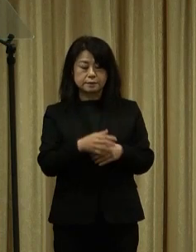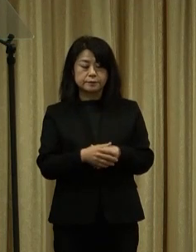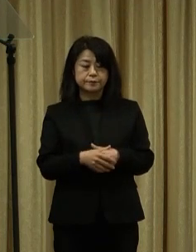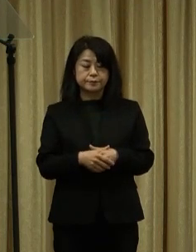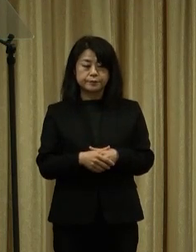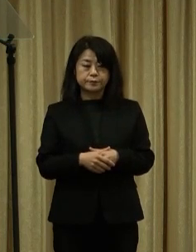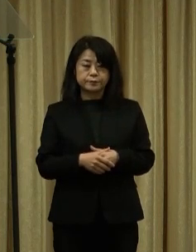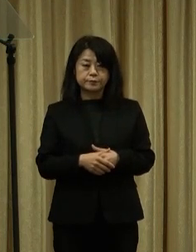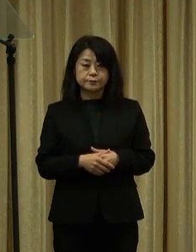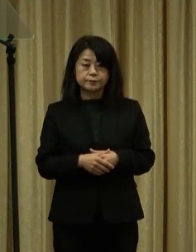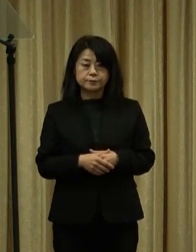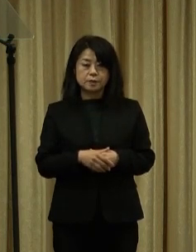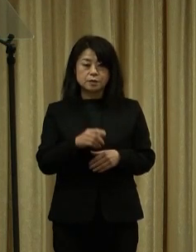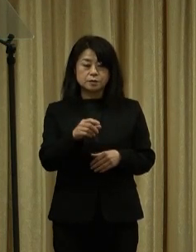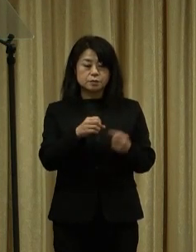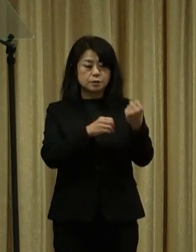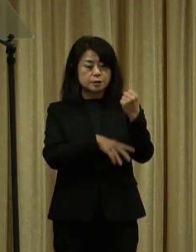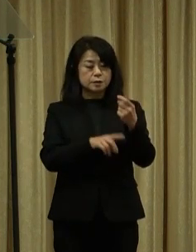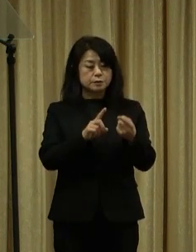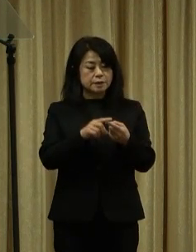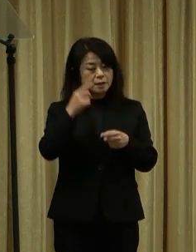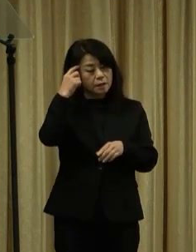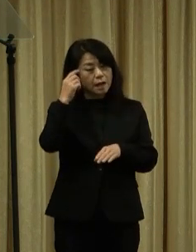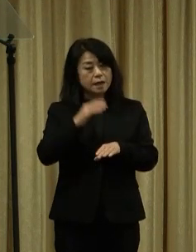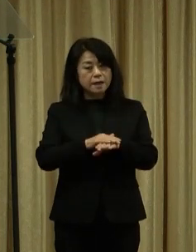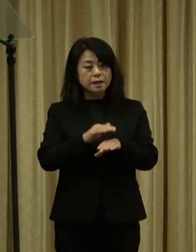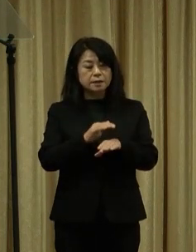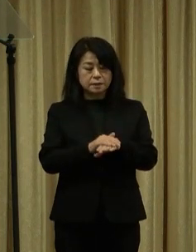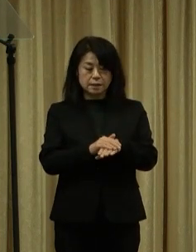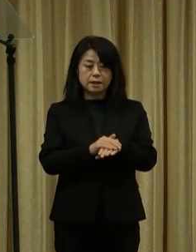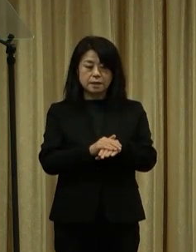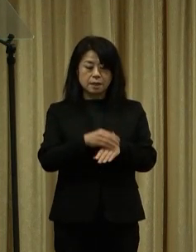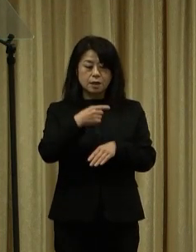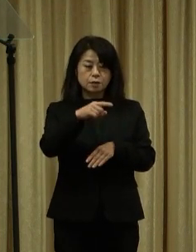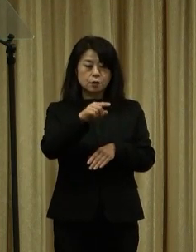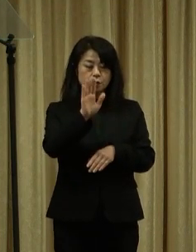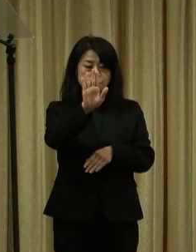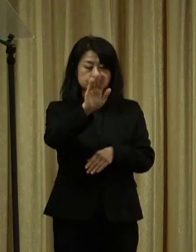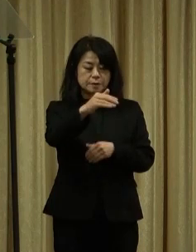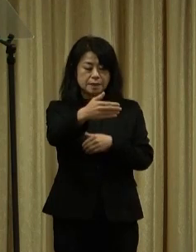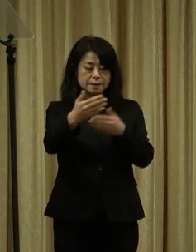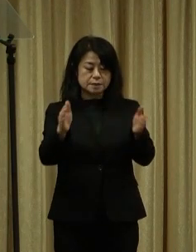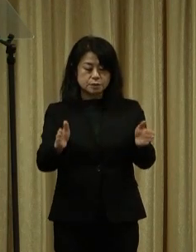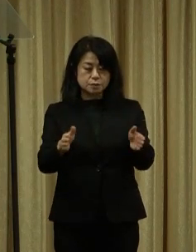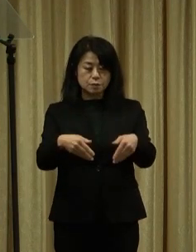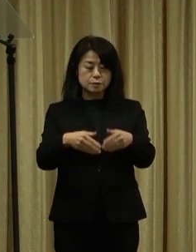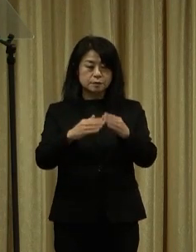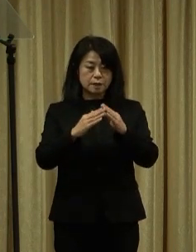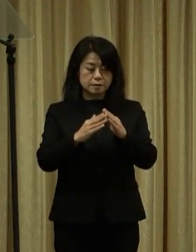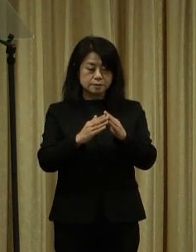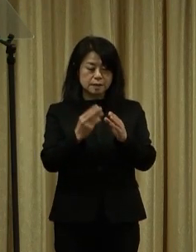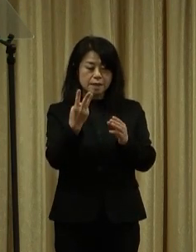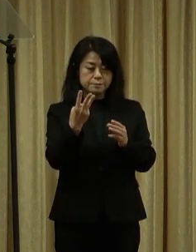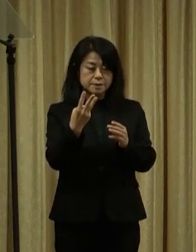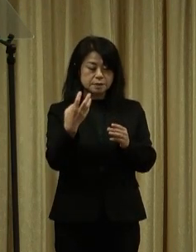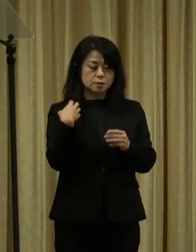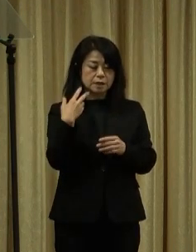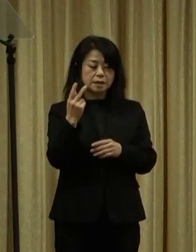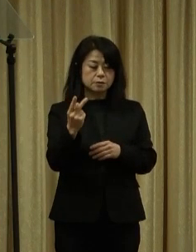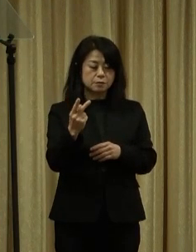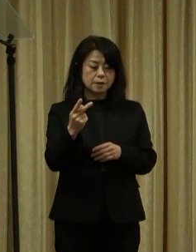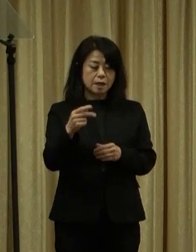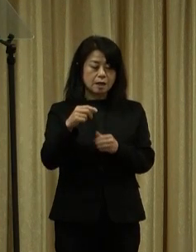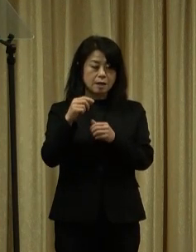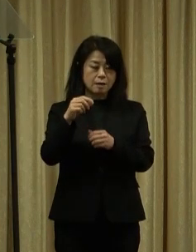あ、そのような基本的な問題意識考え方からこの教育未来室を作り、3つの担当課を設けて体制